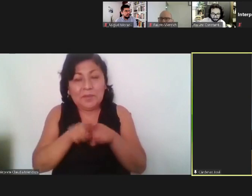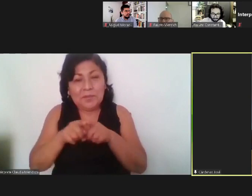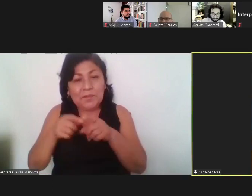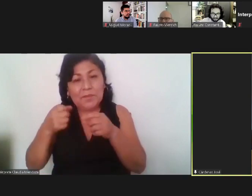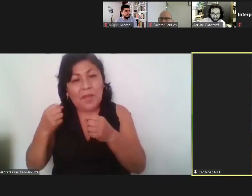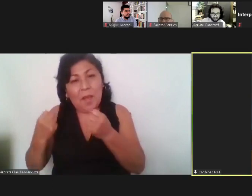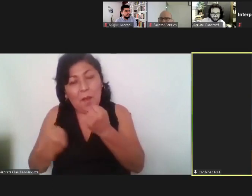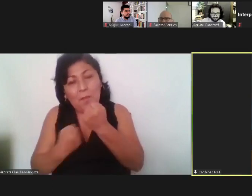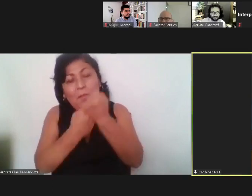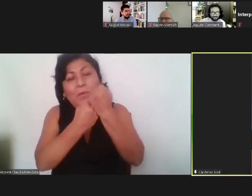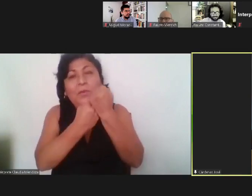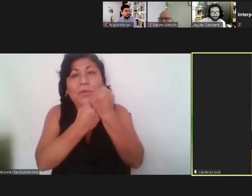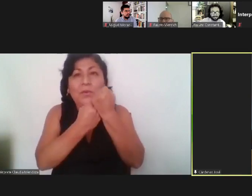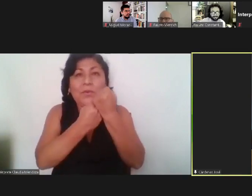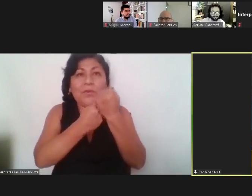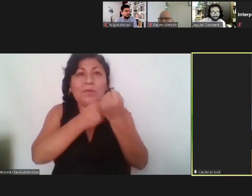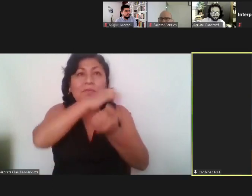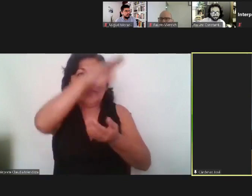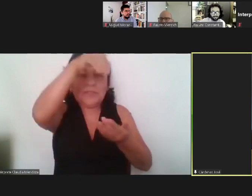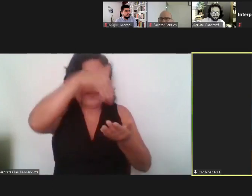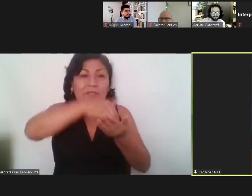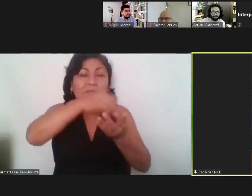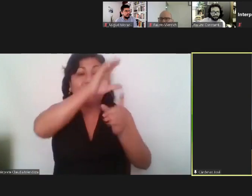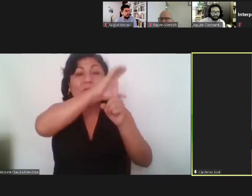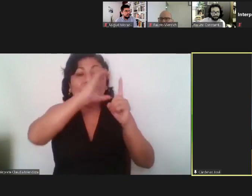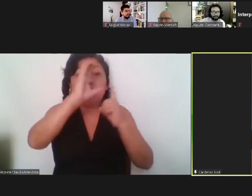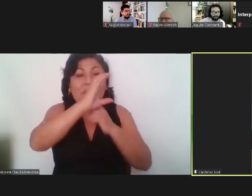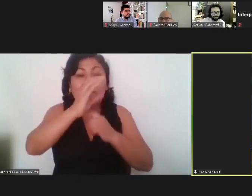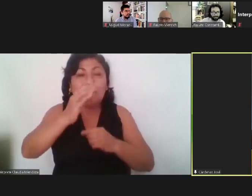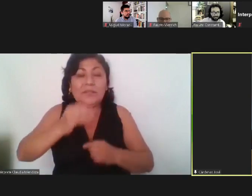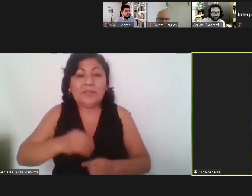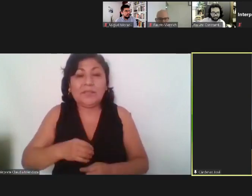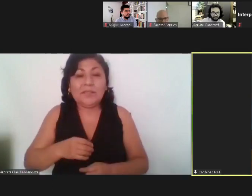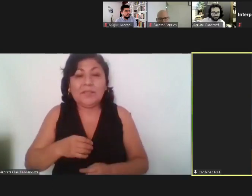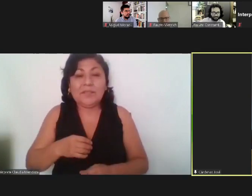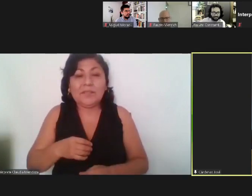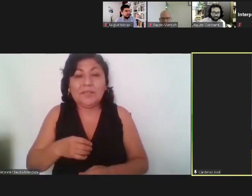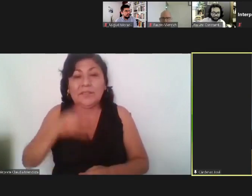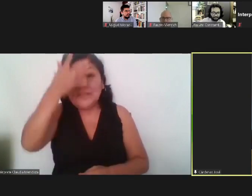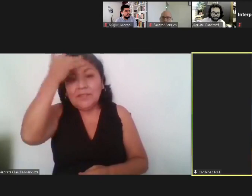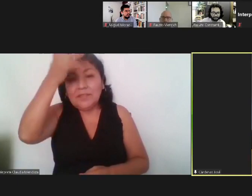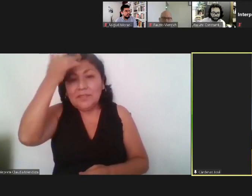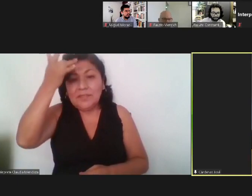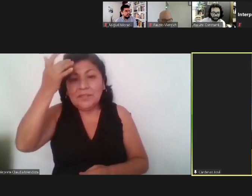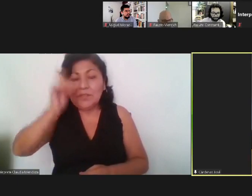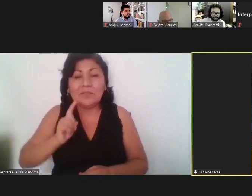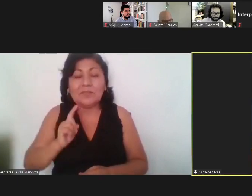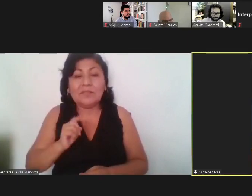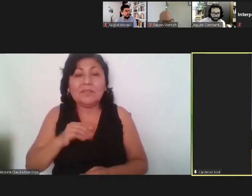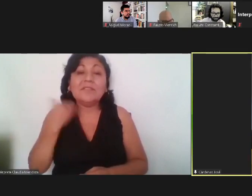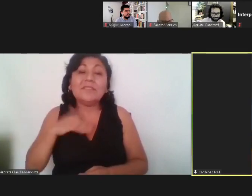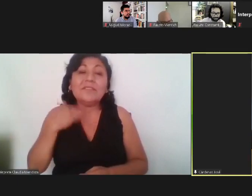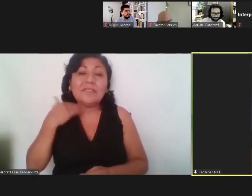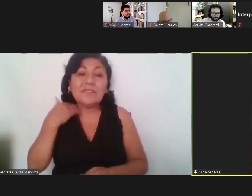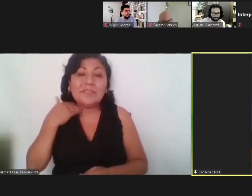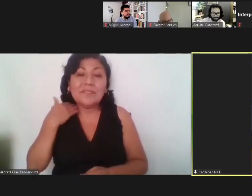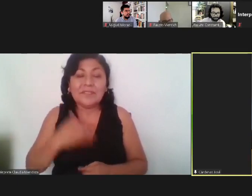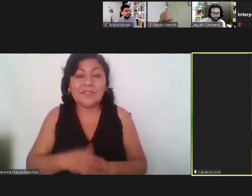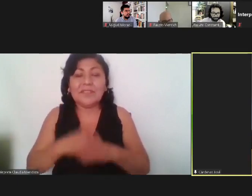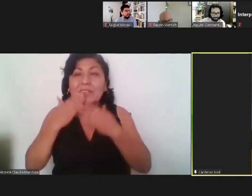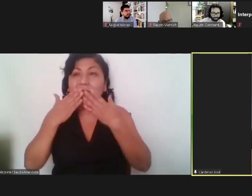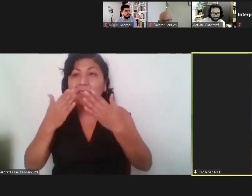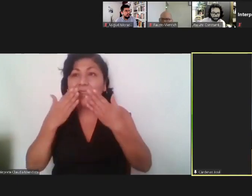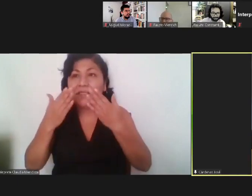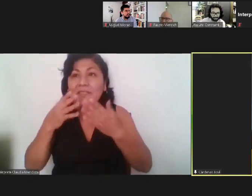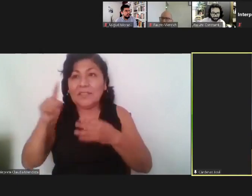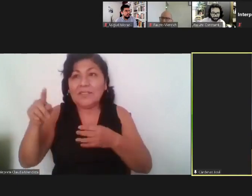de España, una institución comprometida con la cultura desde siempre y desde hace muchos años trabaja por